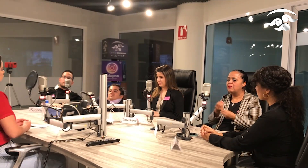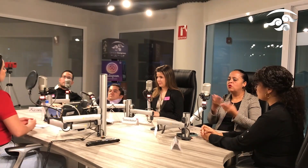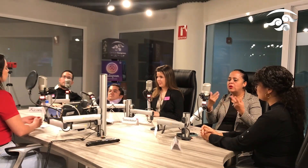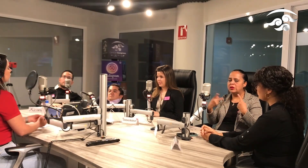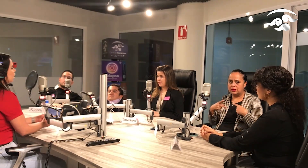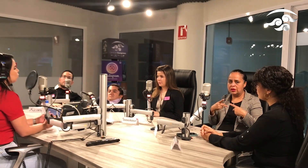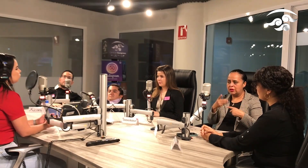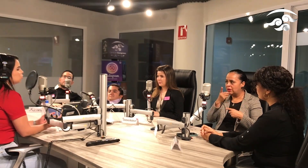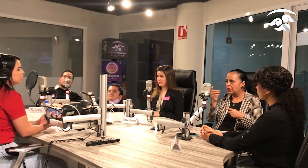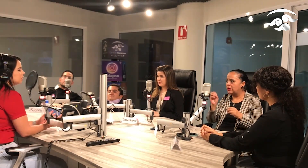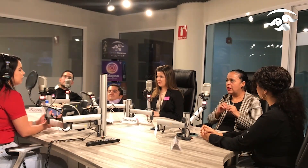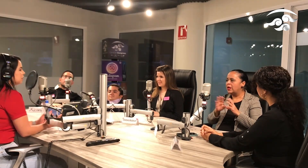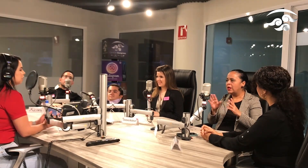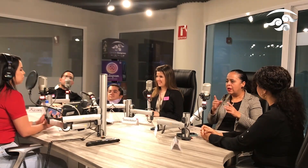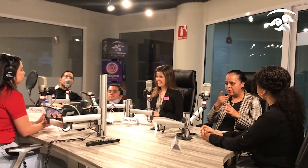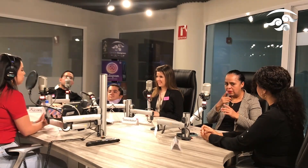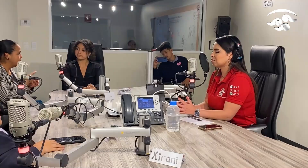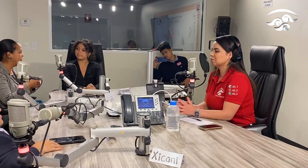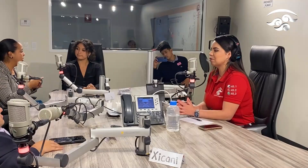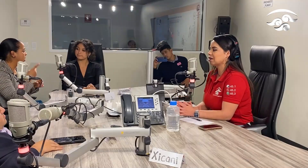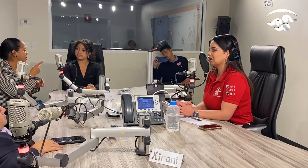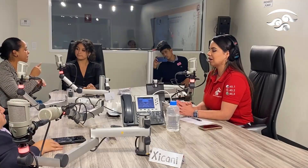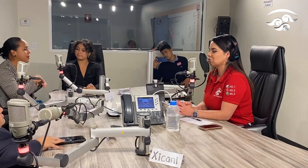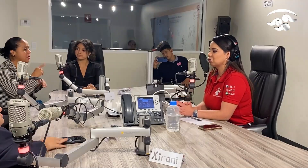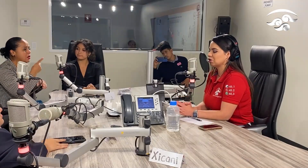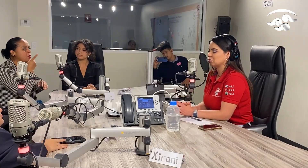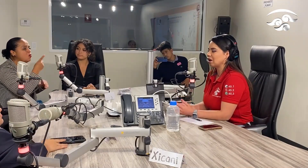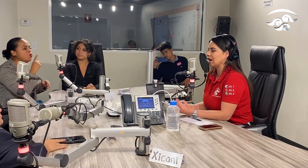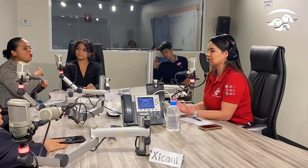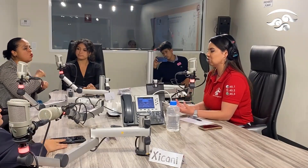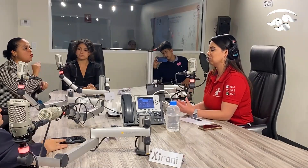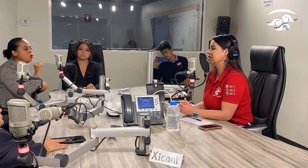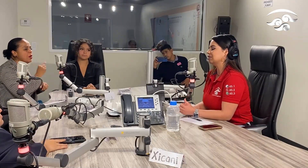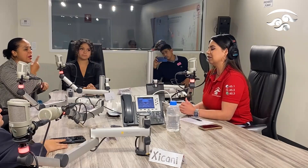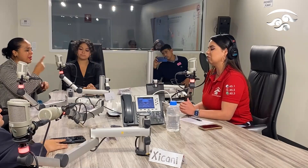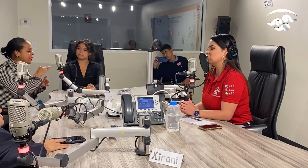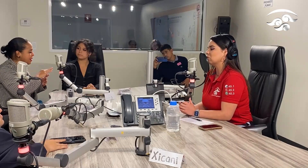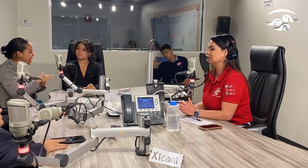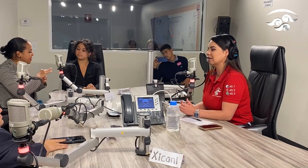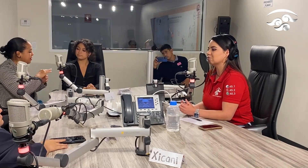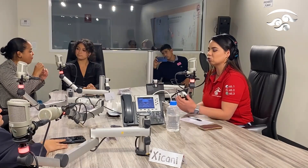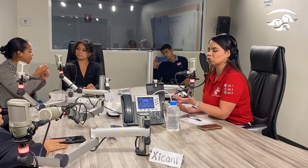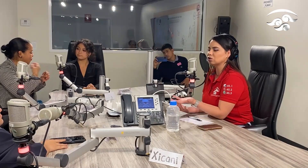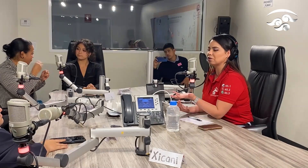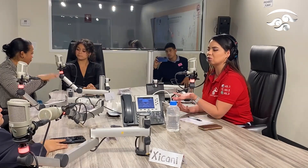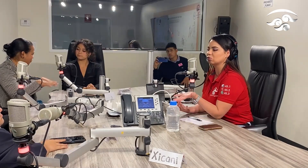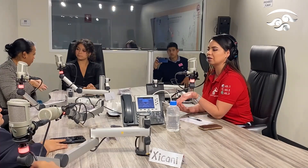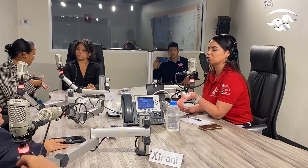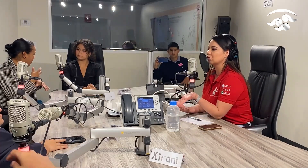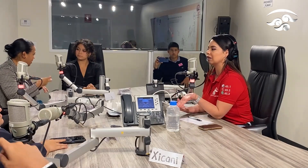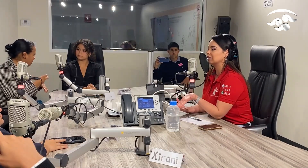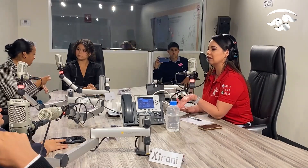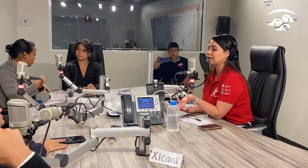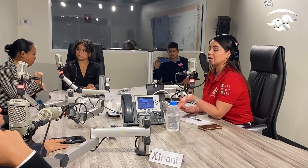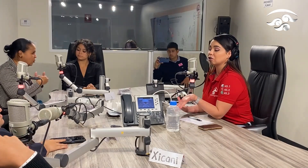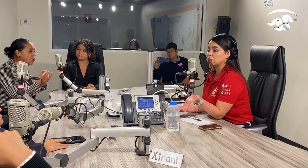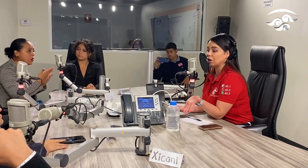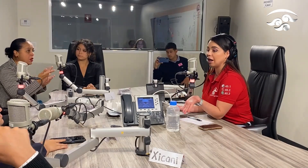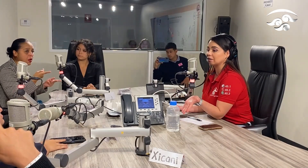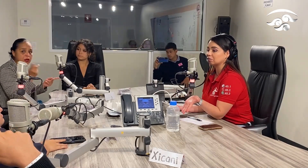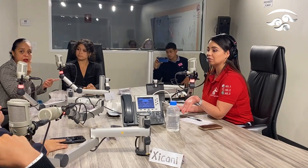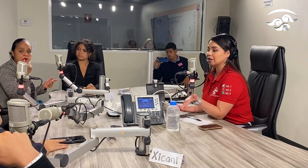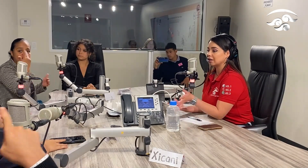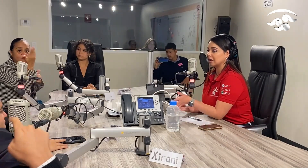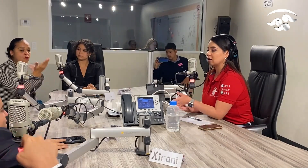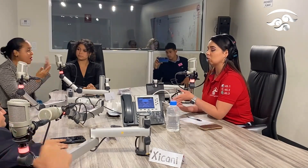número. Claro, y un excelente ejemplo nada más para recalcar un poquito la acción de hacer el foro es que pues justamente ustedes son gente de